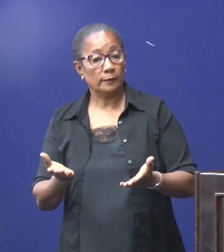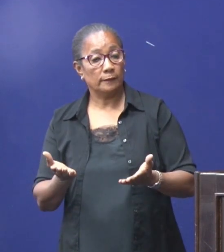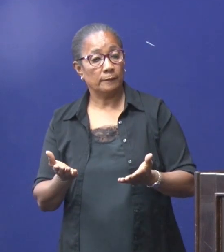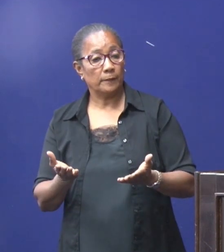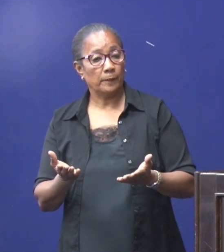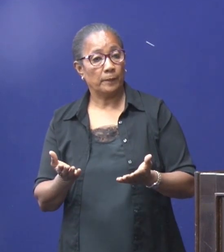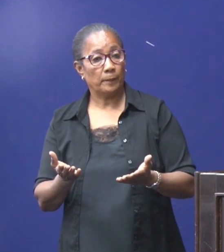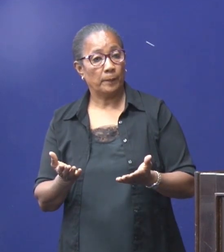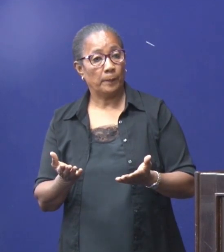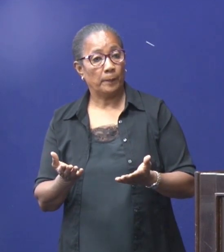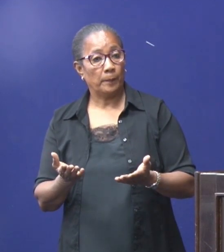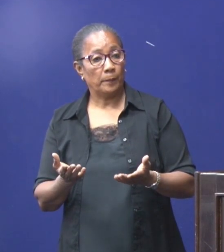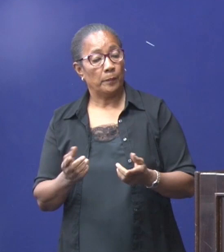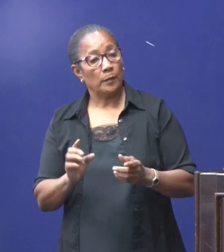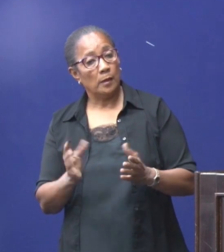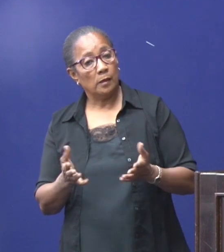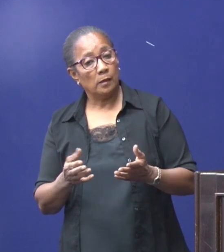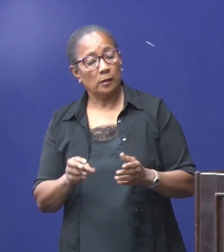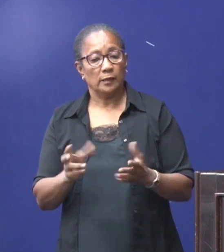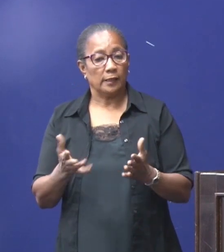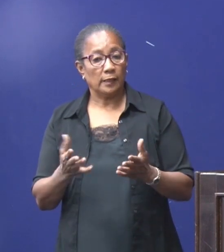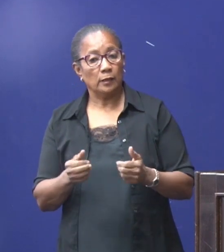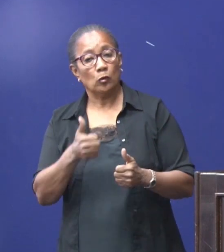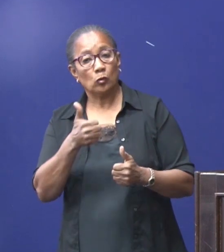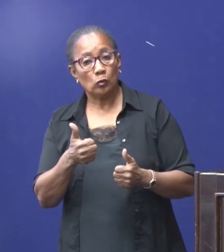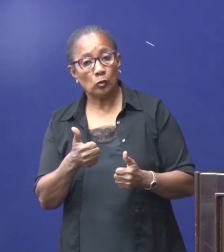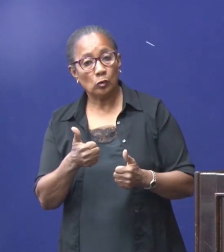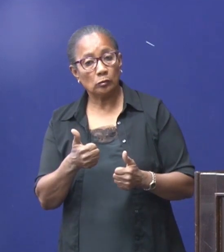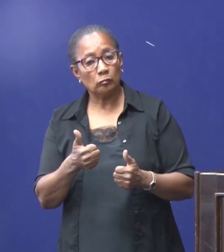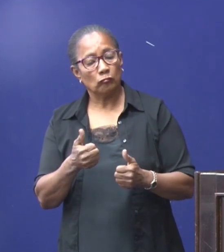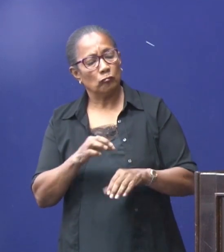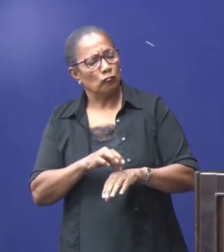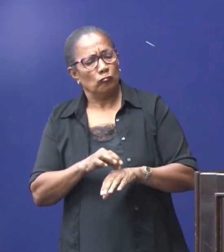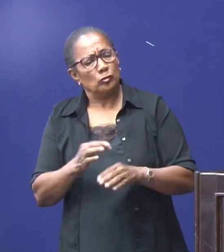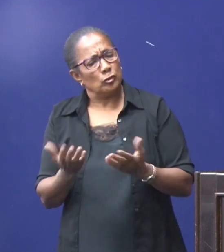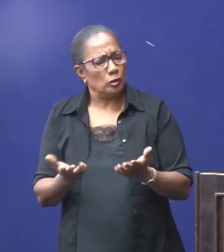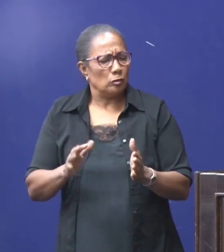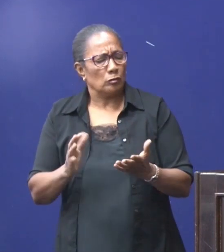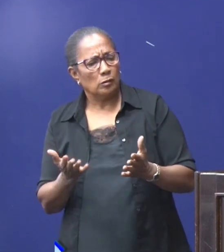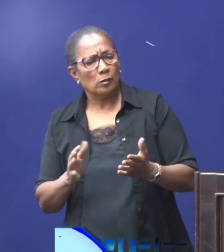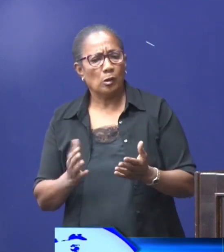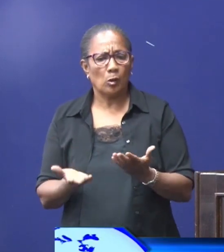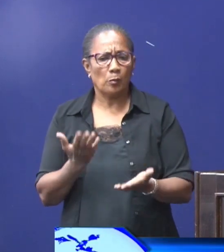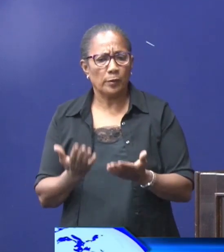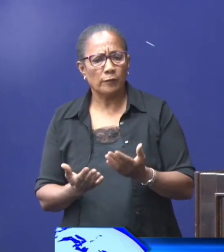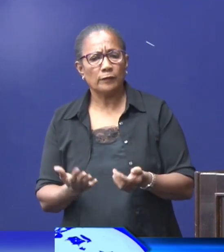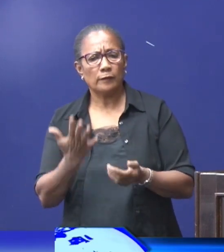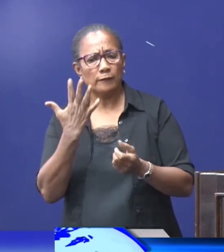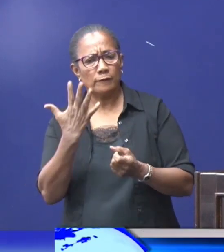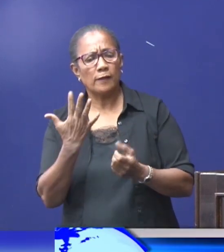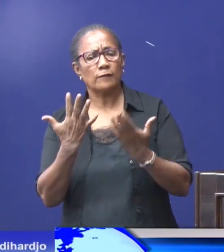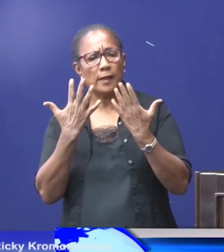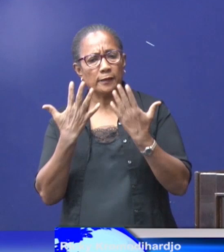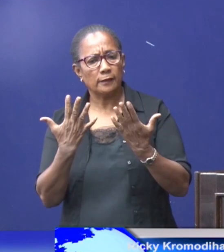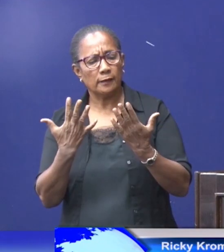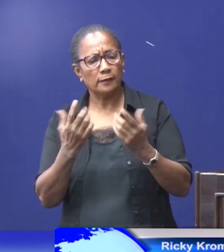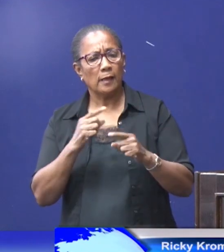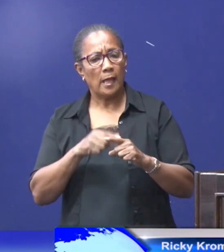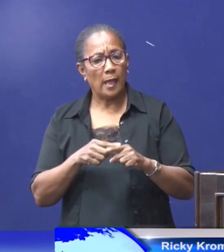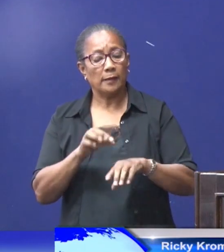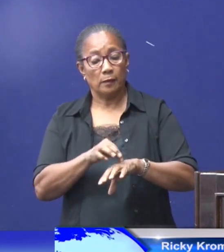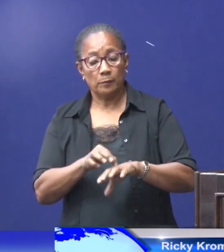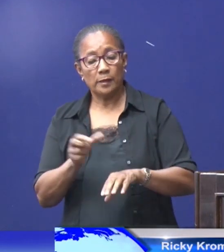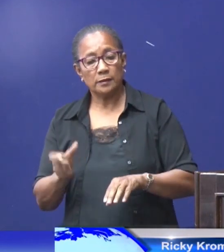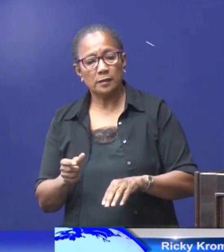een redelijk goed uitziende patiënt verbruikt tussen de 5 en 10 ampullen. En een patiënt die er